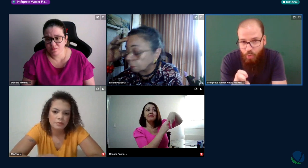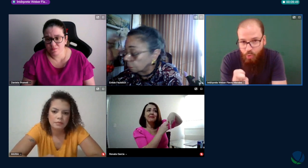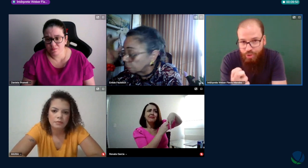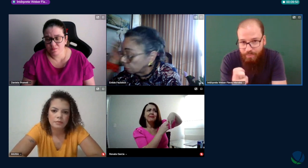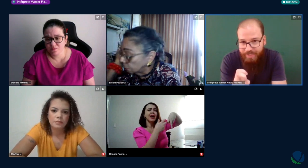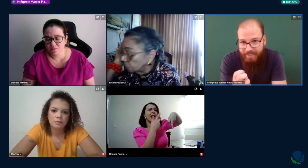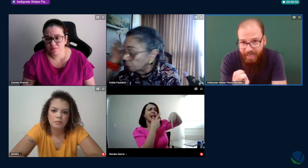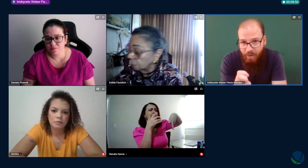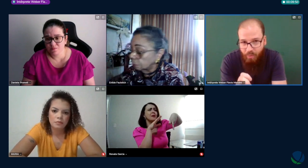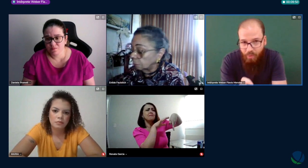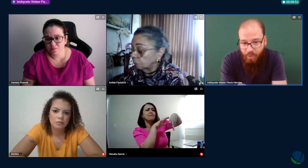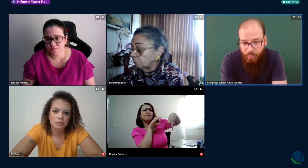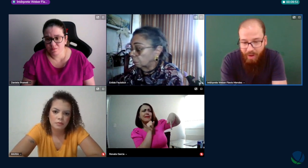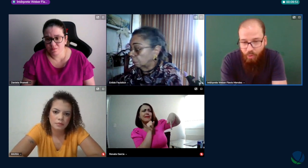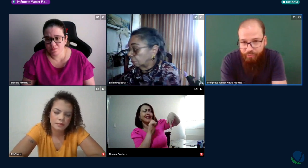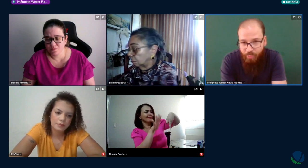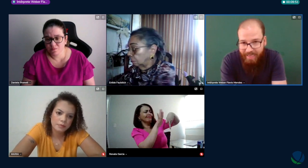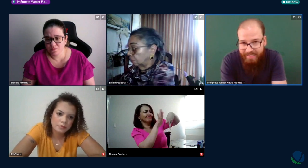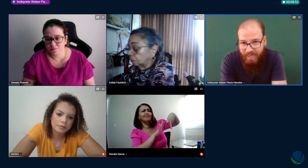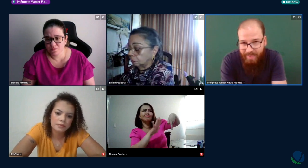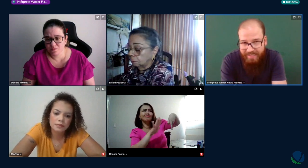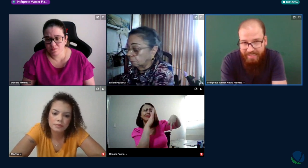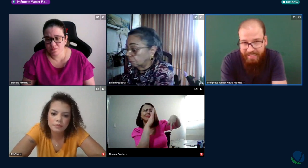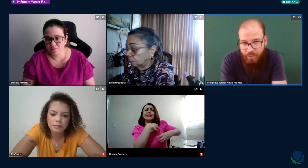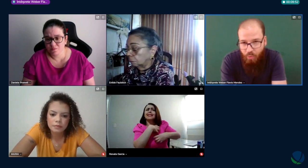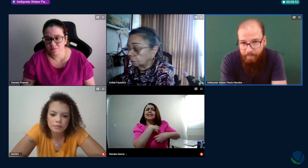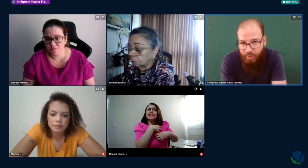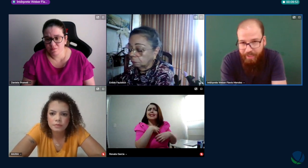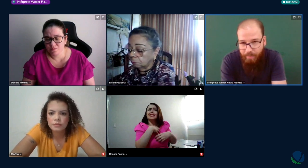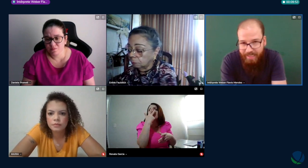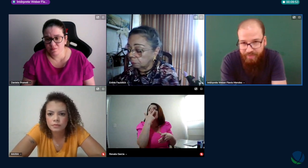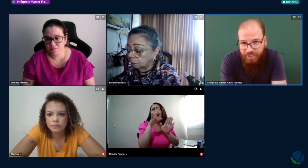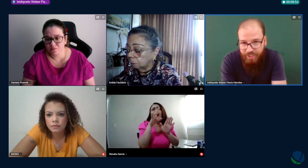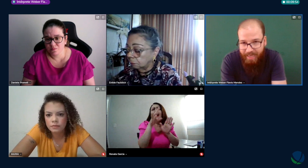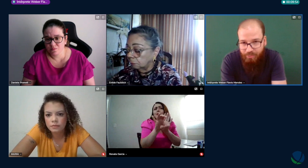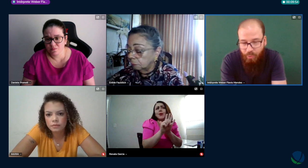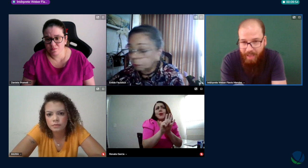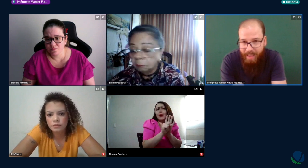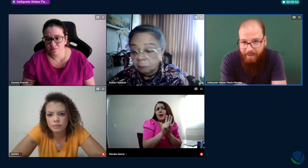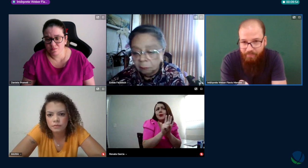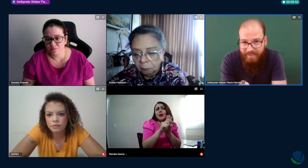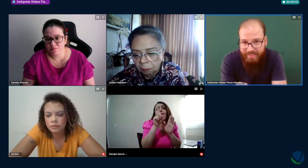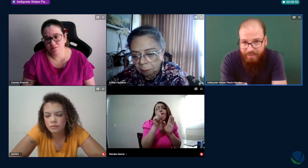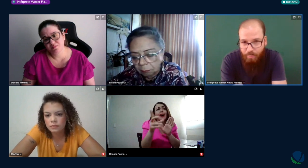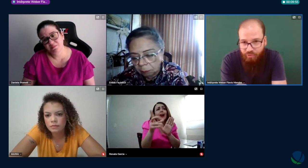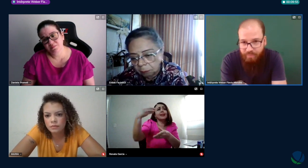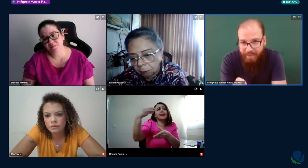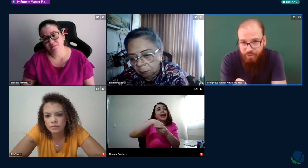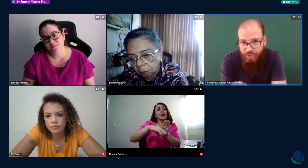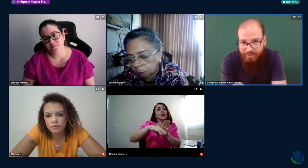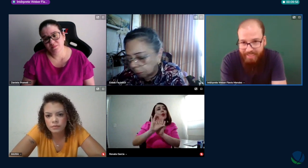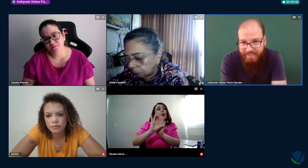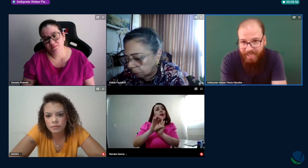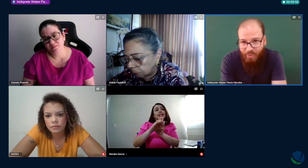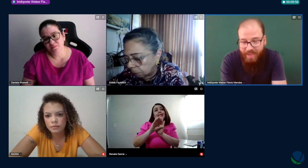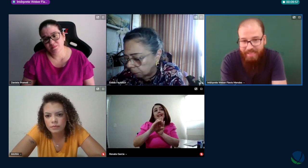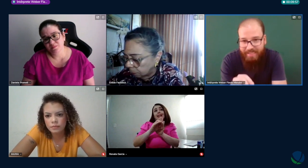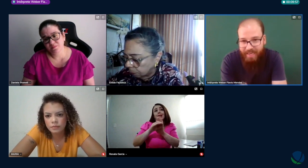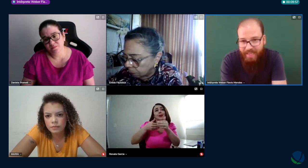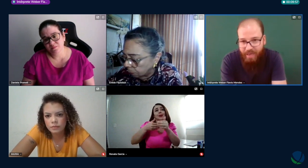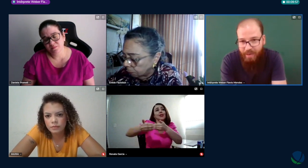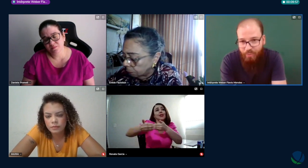esse último sinal, com a configuração em 5, um pouquinho mais fechado, fazendo o movimento de